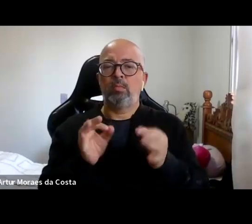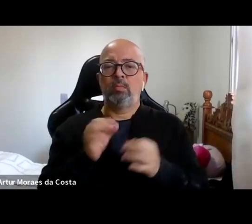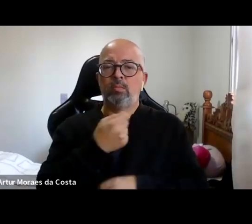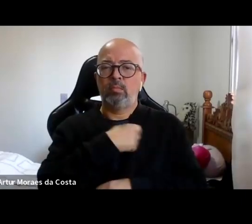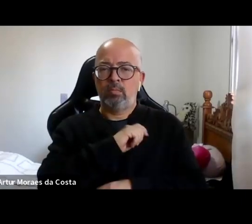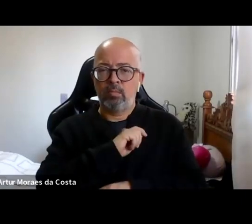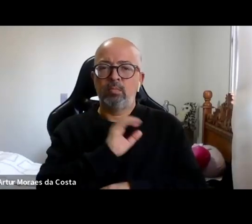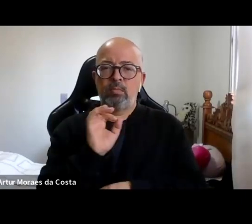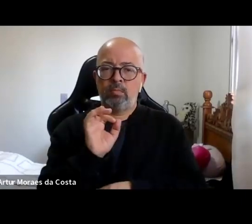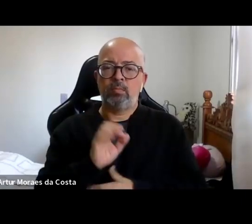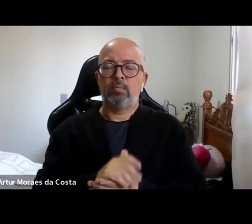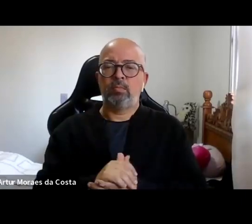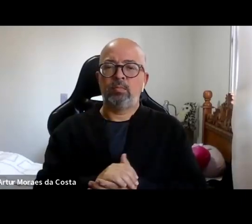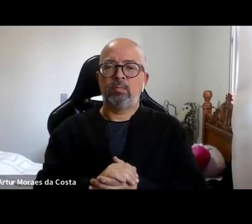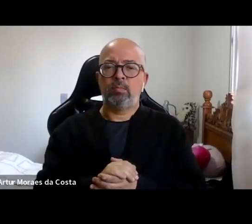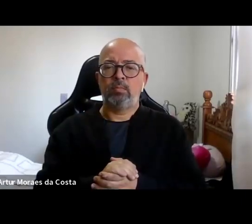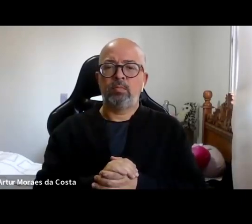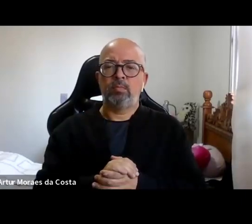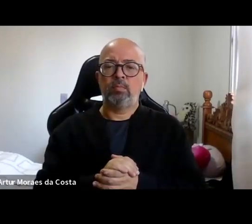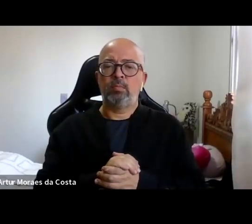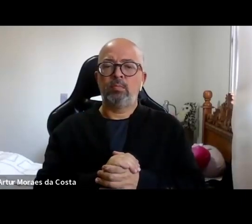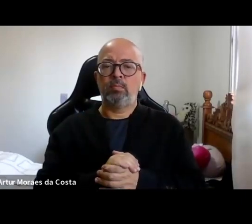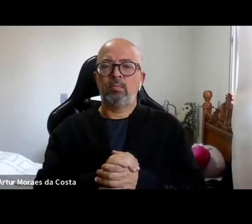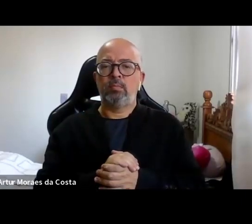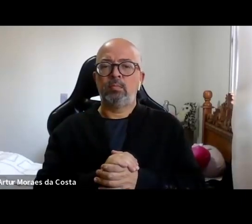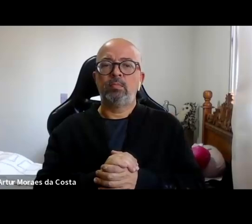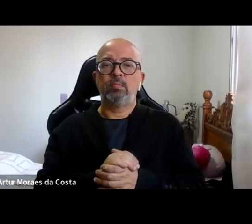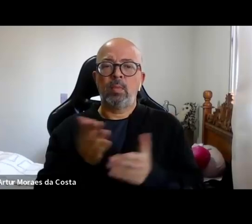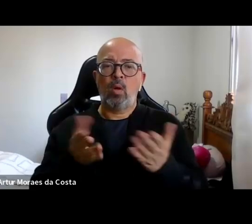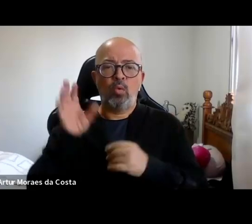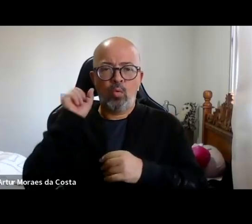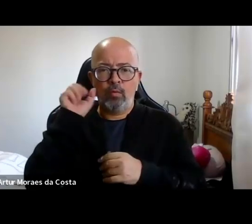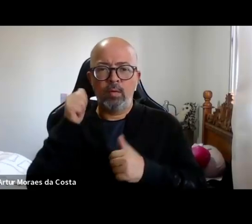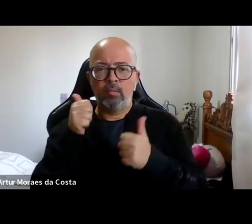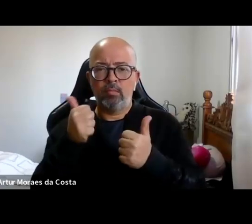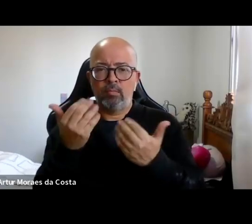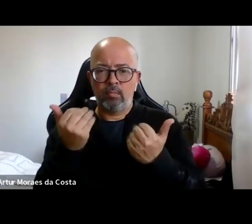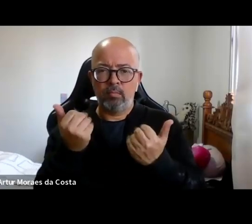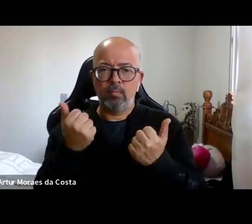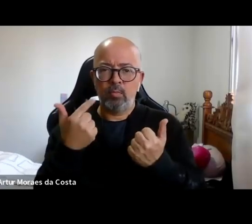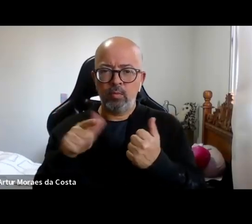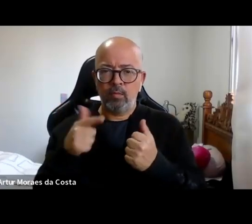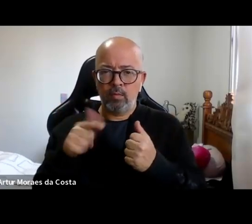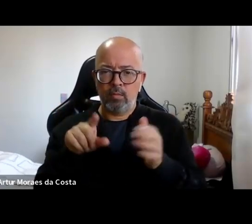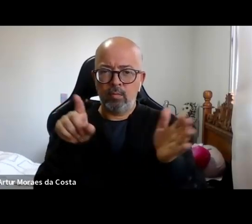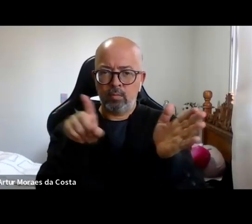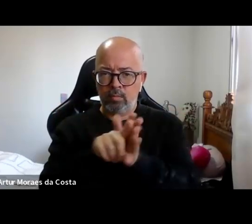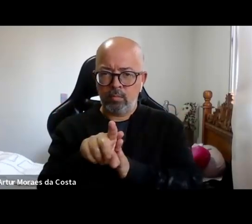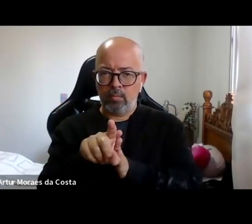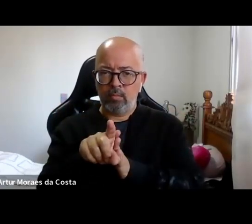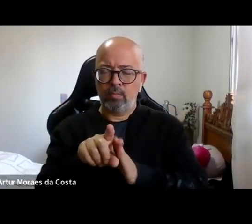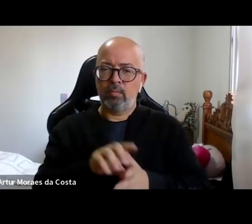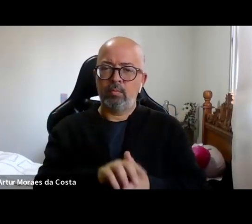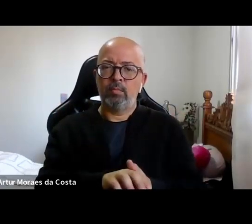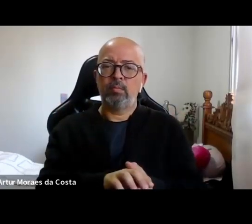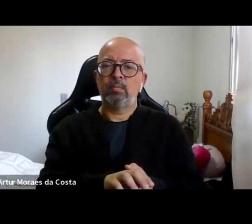escuchando Okay pregunta María José dice cuando tenemos la posibilidad de la vivencia versus